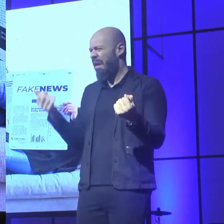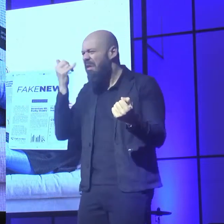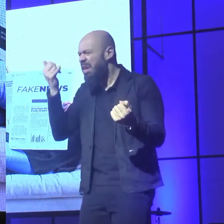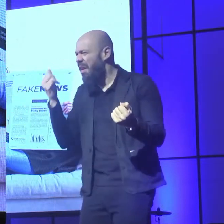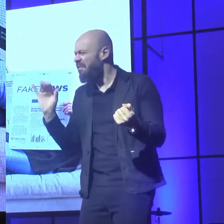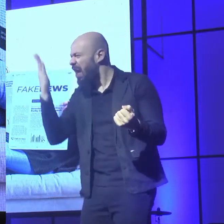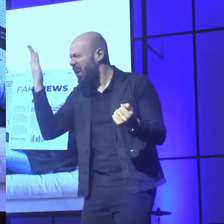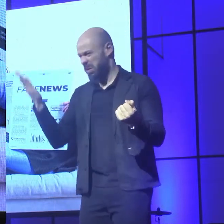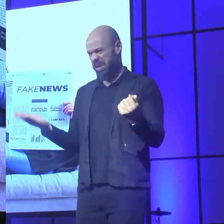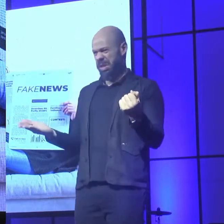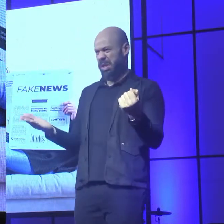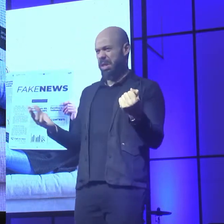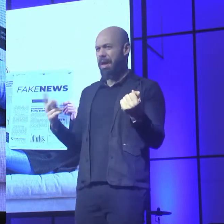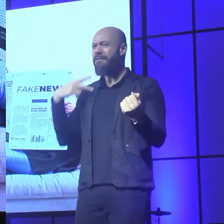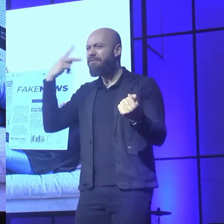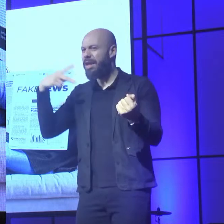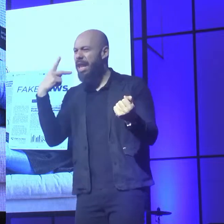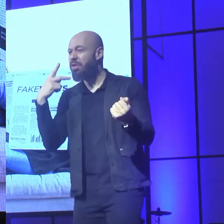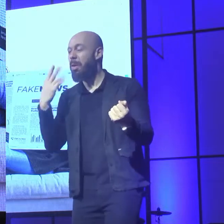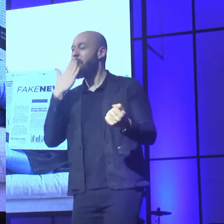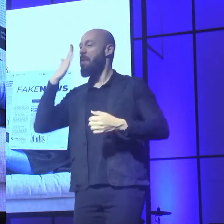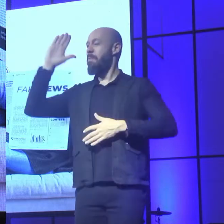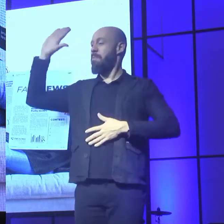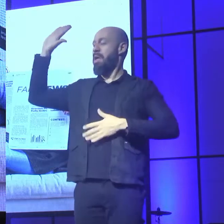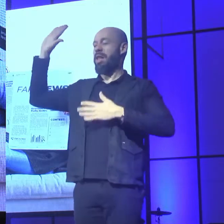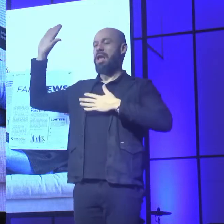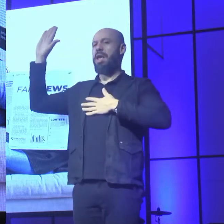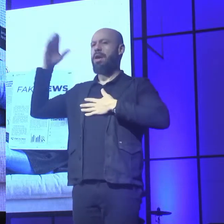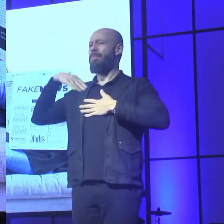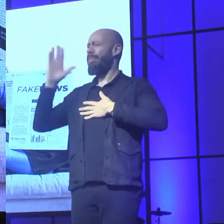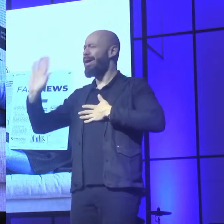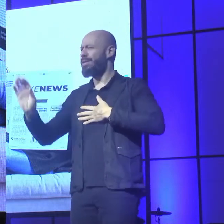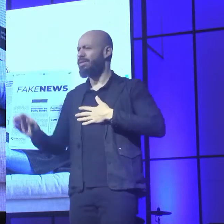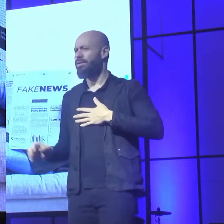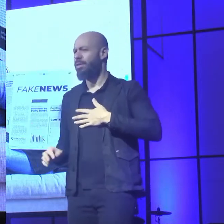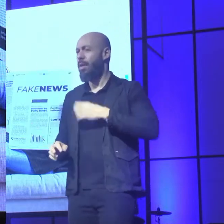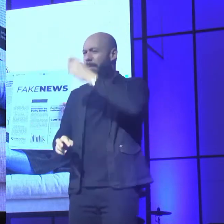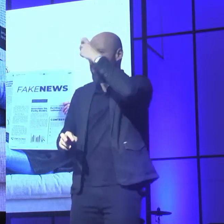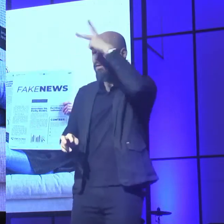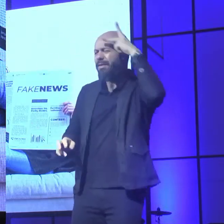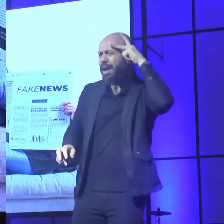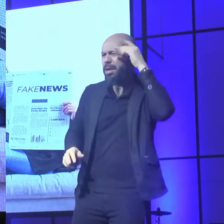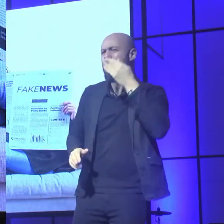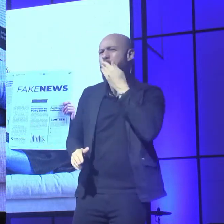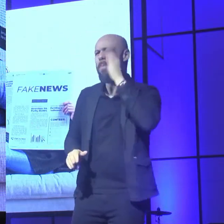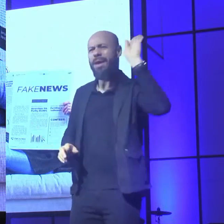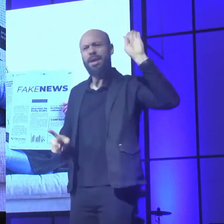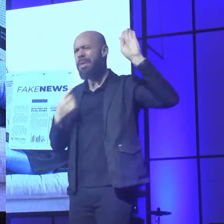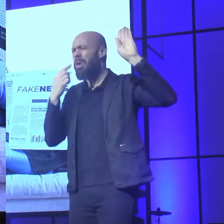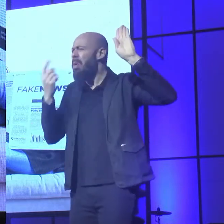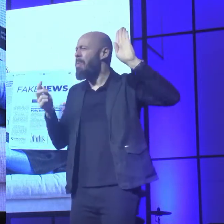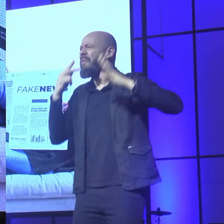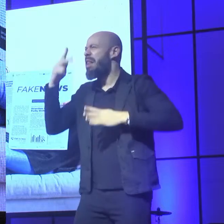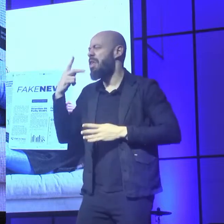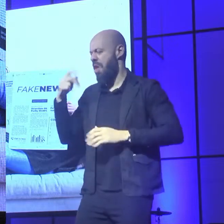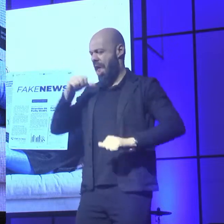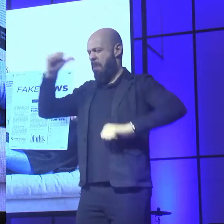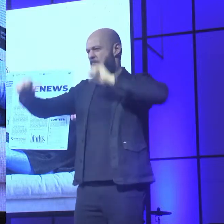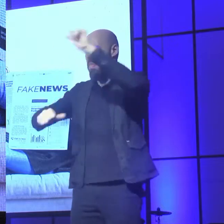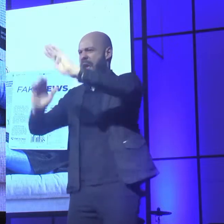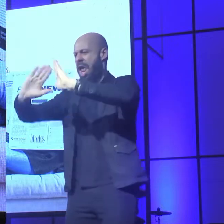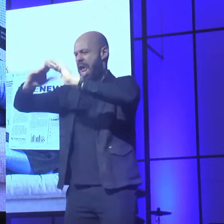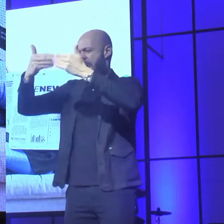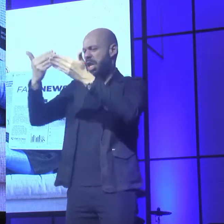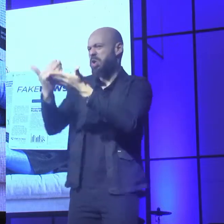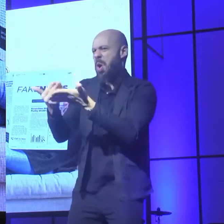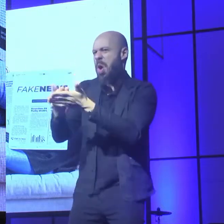Porque um vereador fazendo promessas que nem o prefeito consegue fazer. Um vereador dizendo que vai mudar as escolas, os